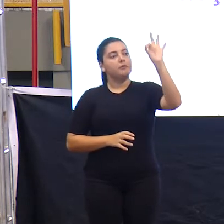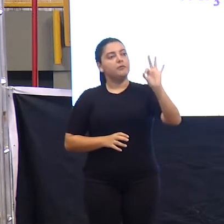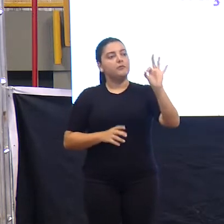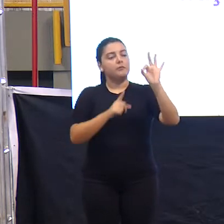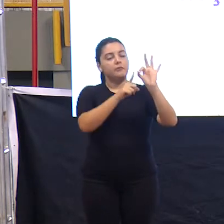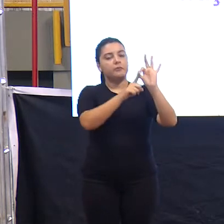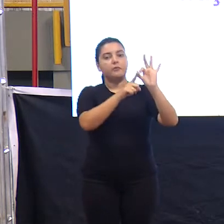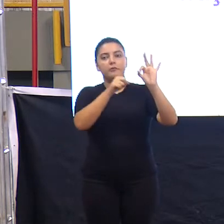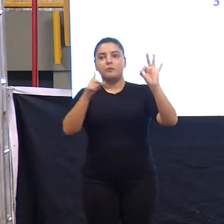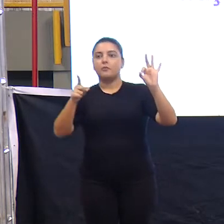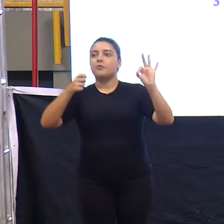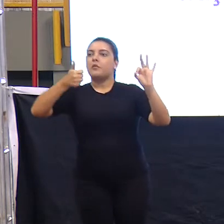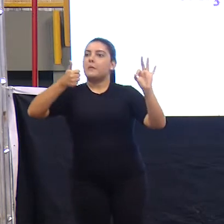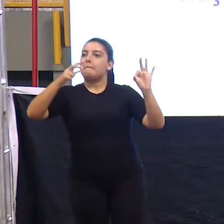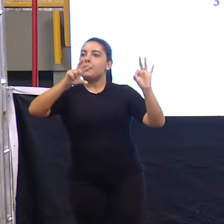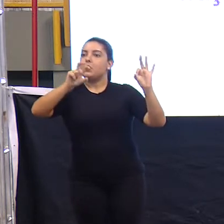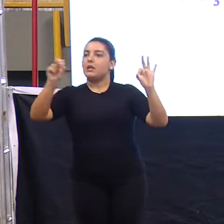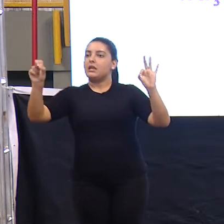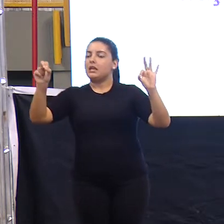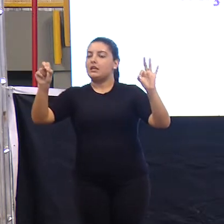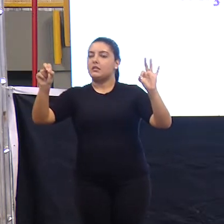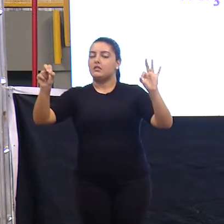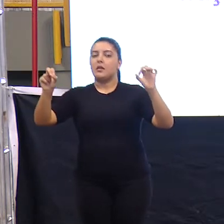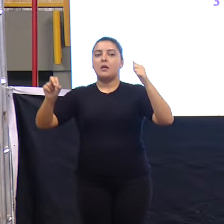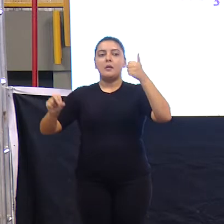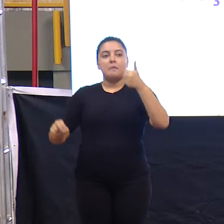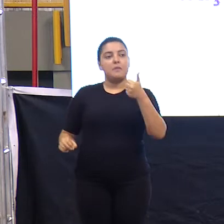99% de 1.500,